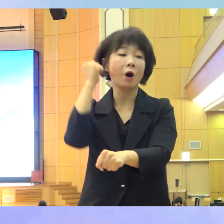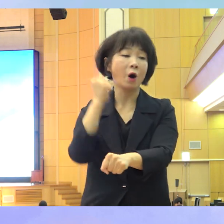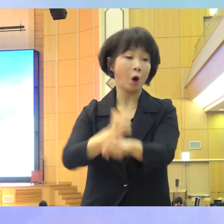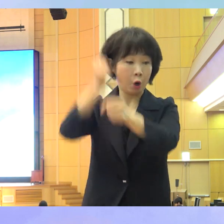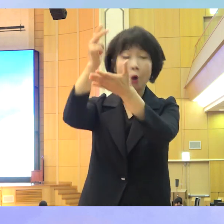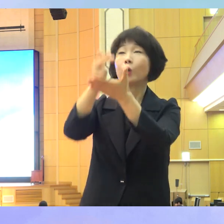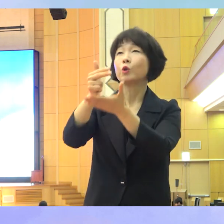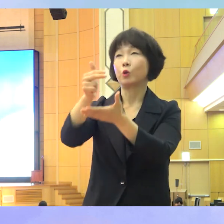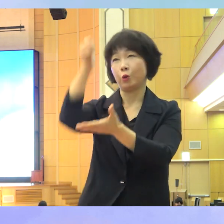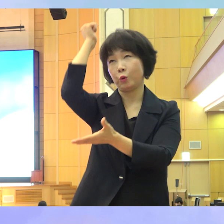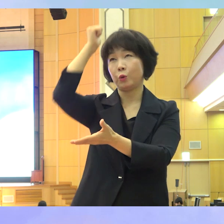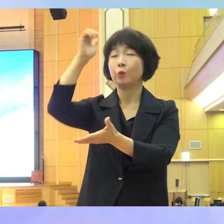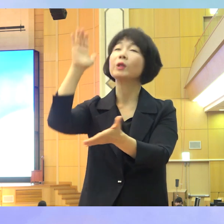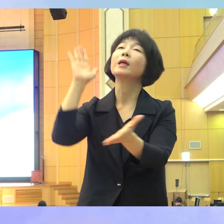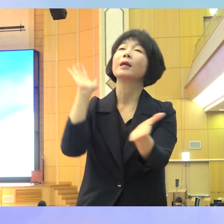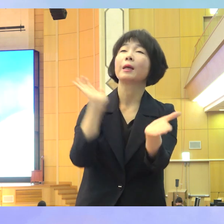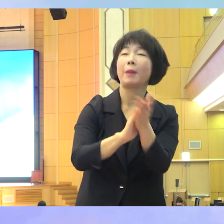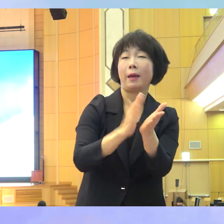변화하여